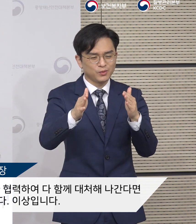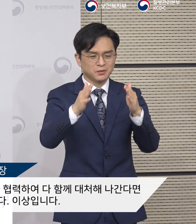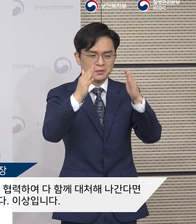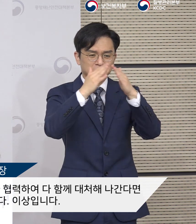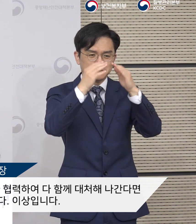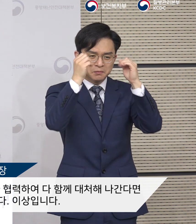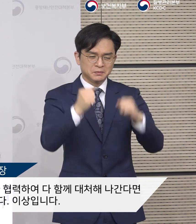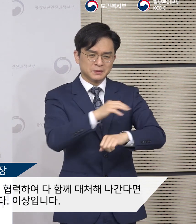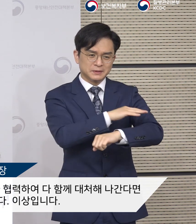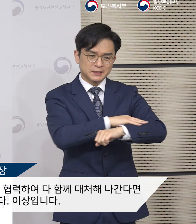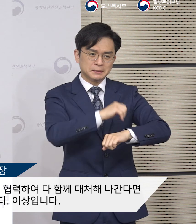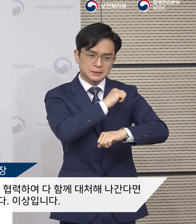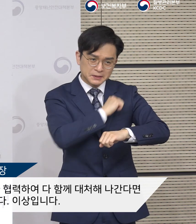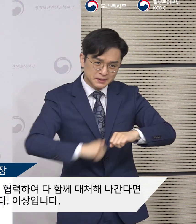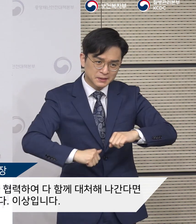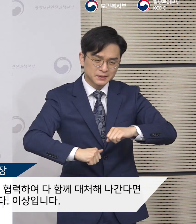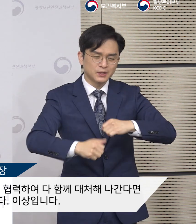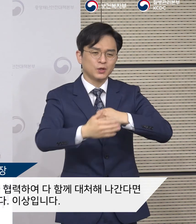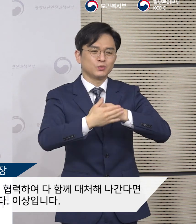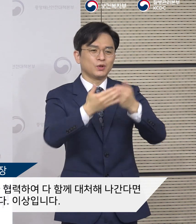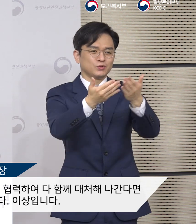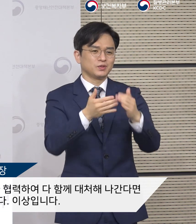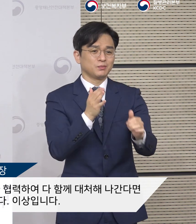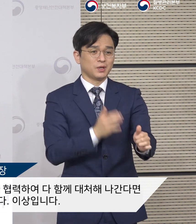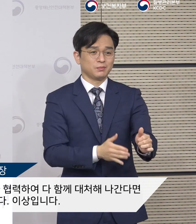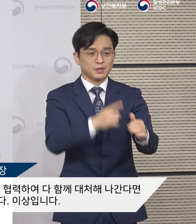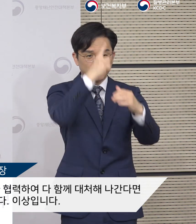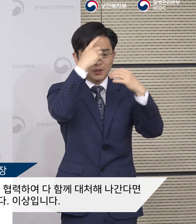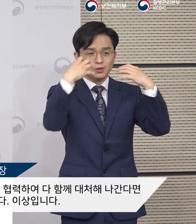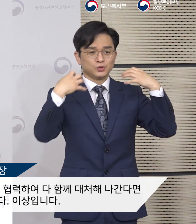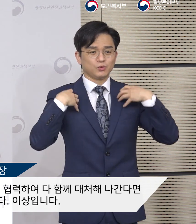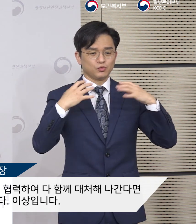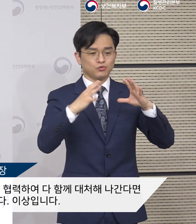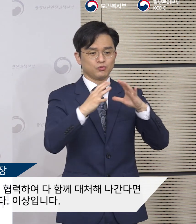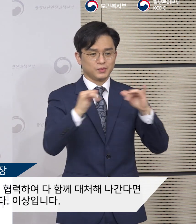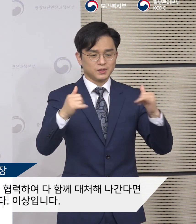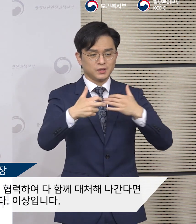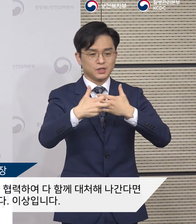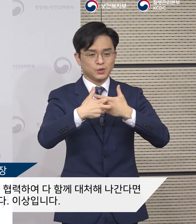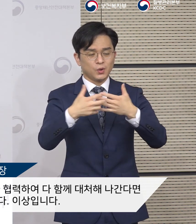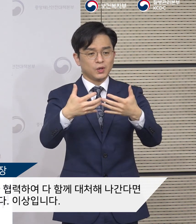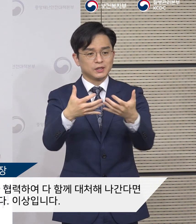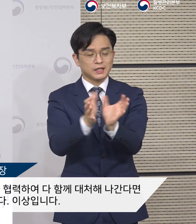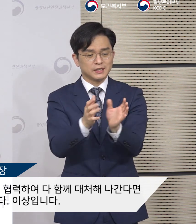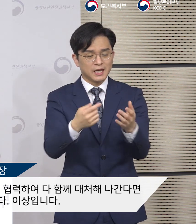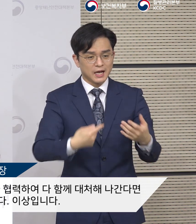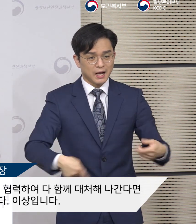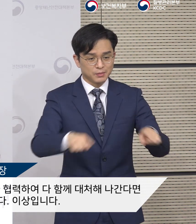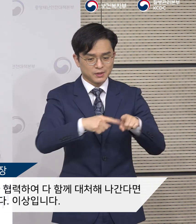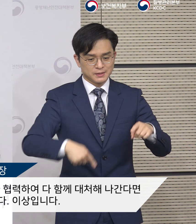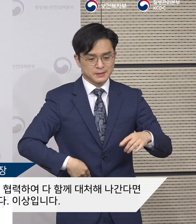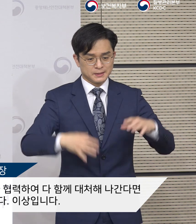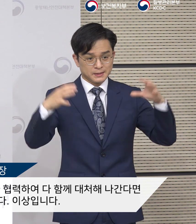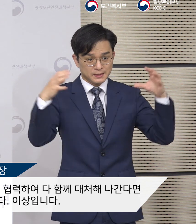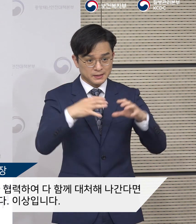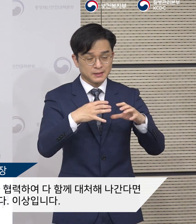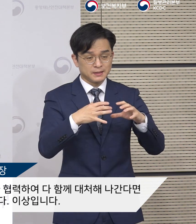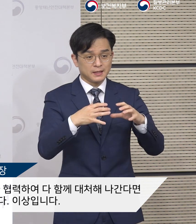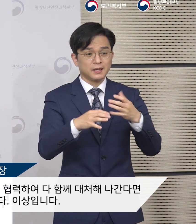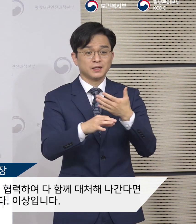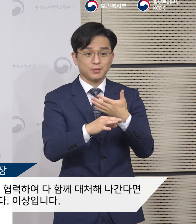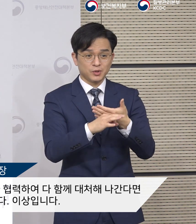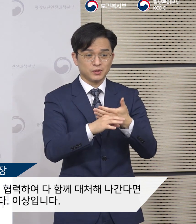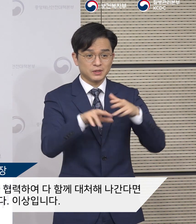지금까지 해온 것처럼 정부와 국민, 의료계가 협력하여 다 함께 대처해